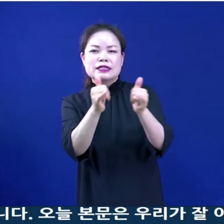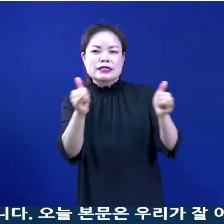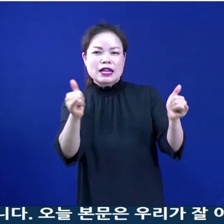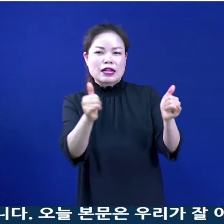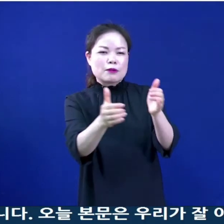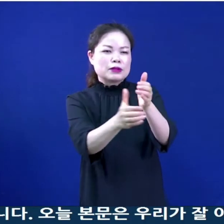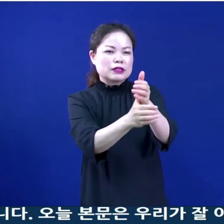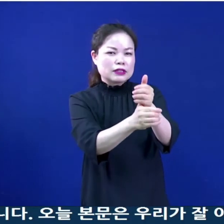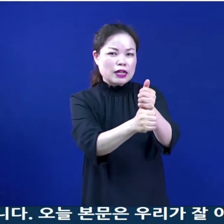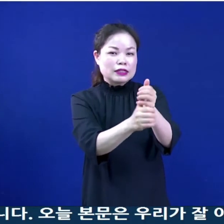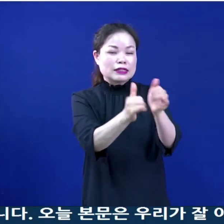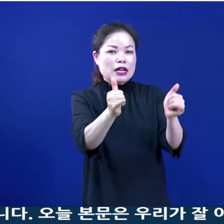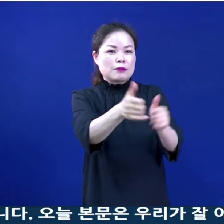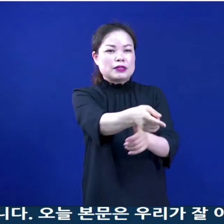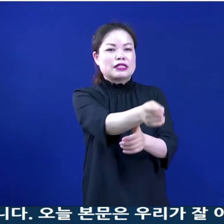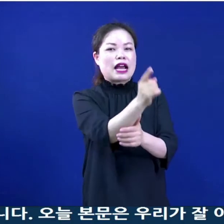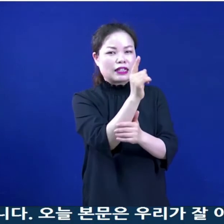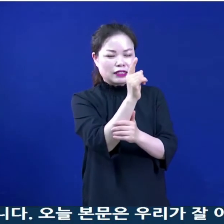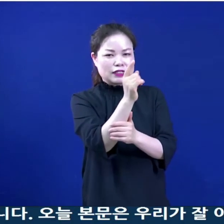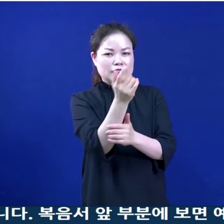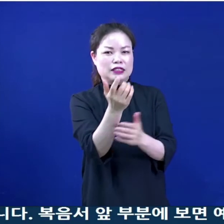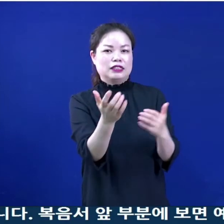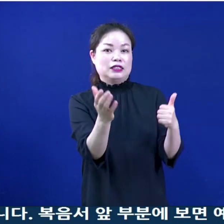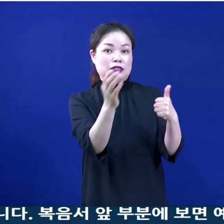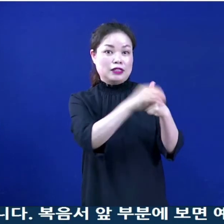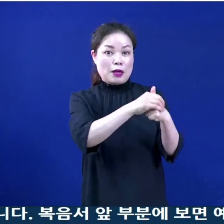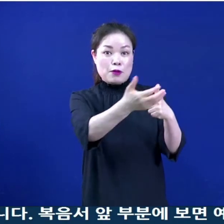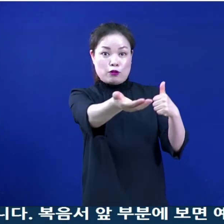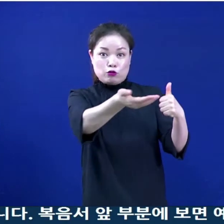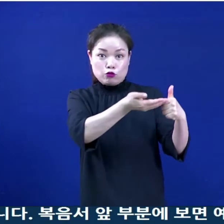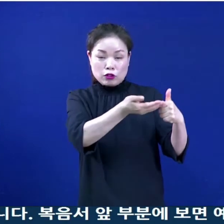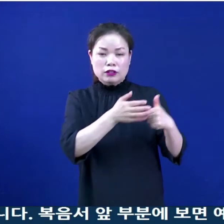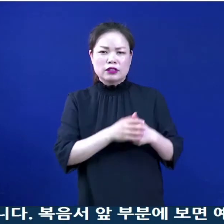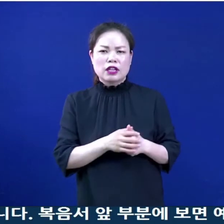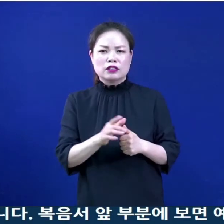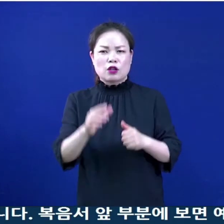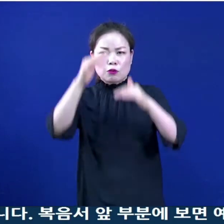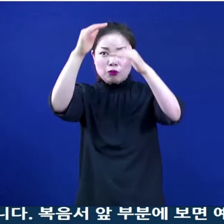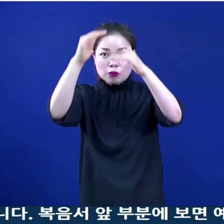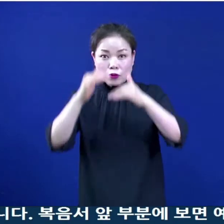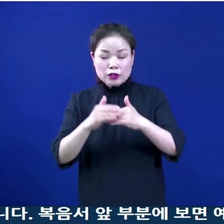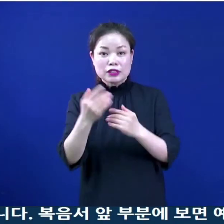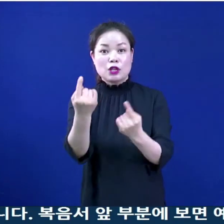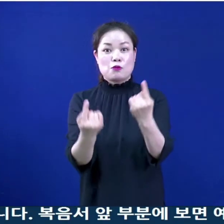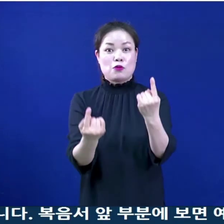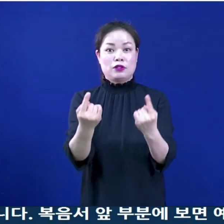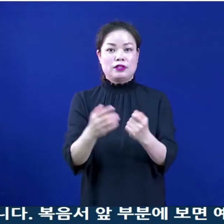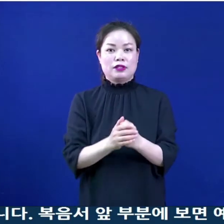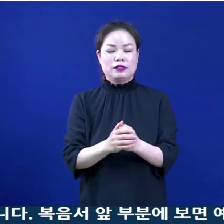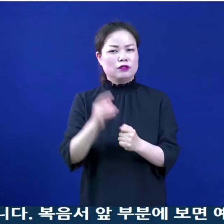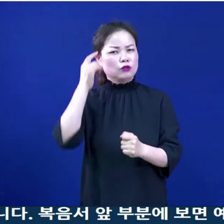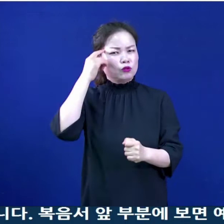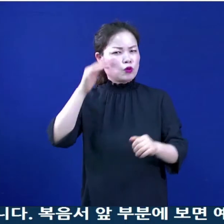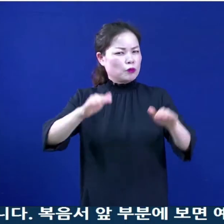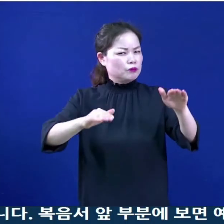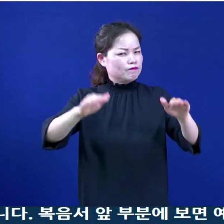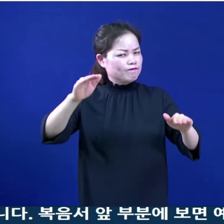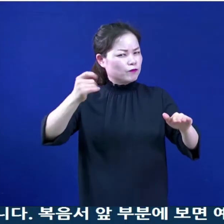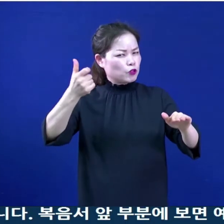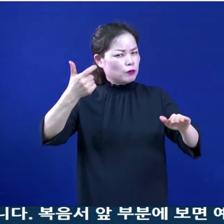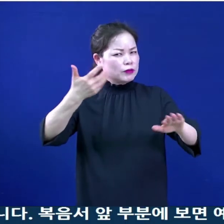낚는 어부가 되리라 라는 소명을 주셨는데, 오늘 본문에서는 그거보다 차원이 하나